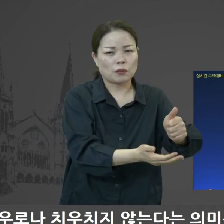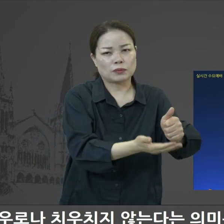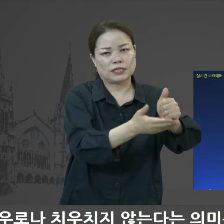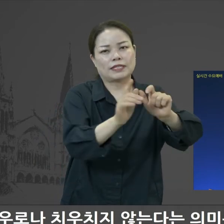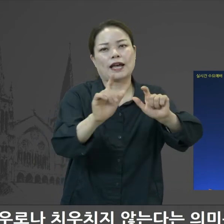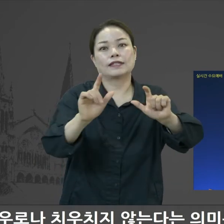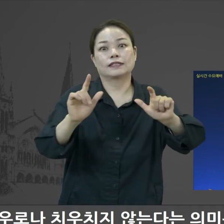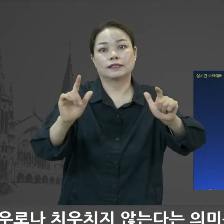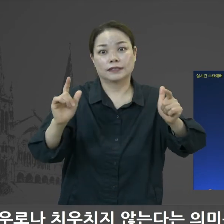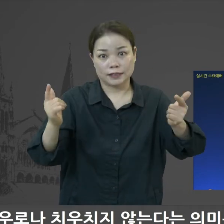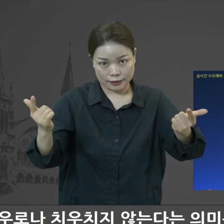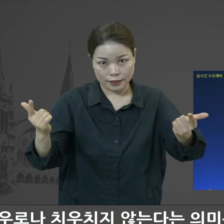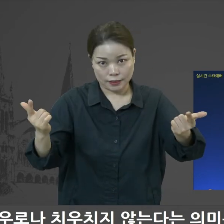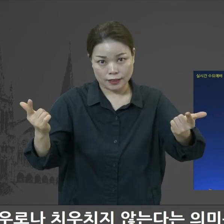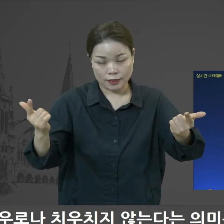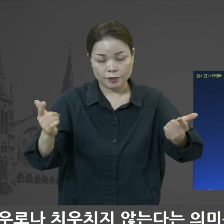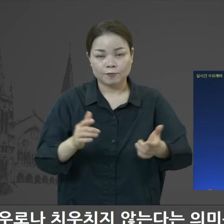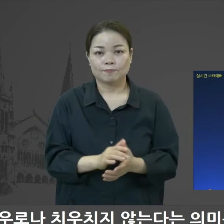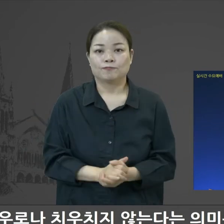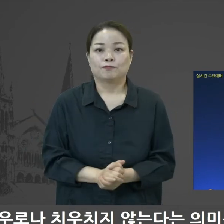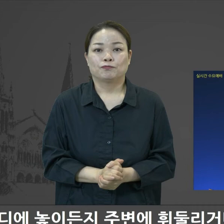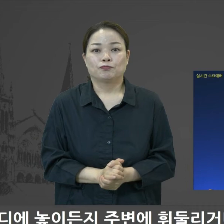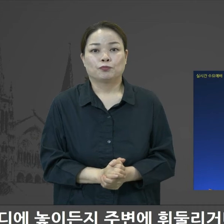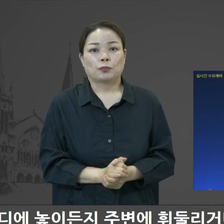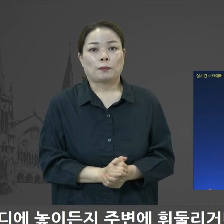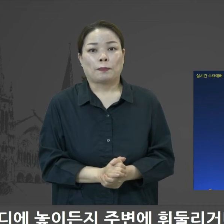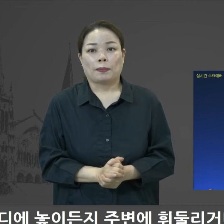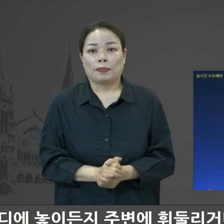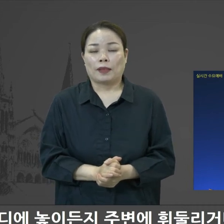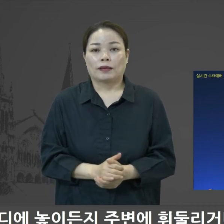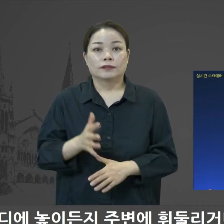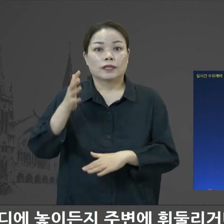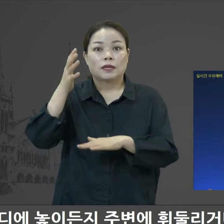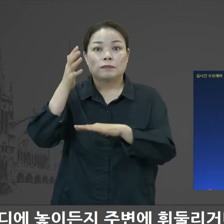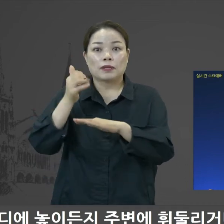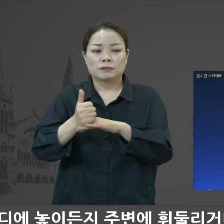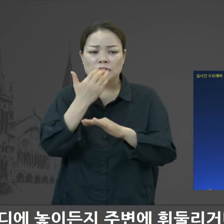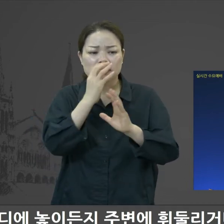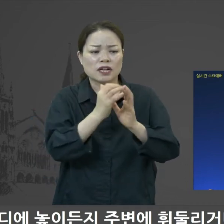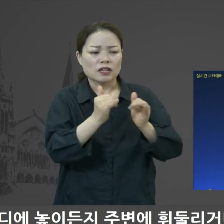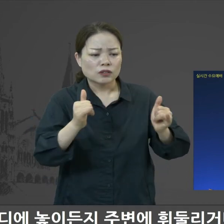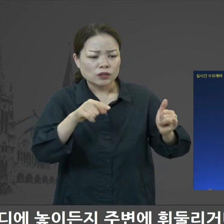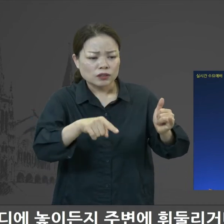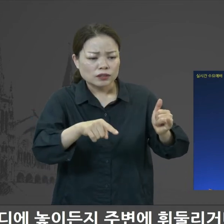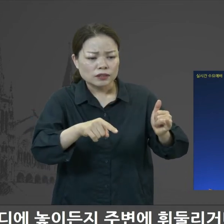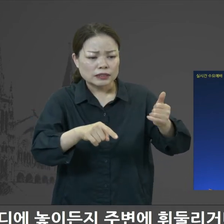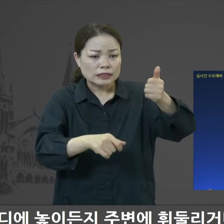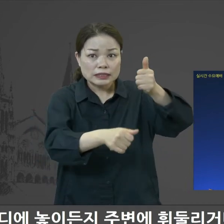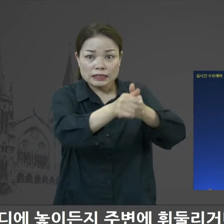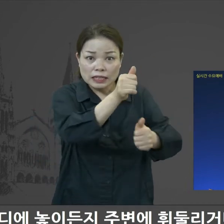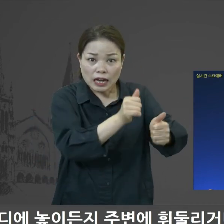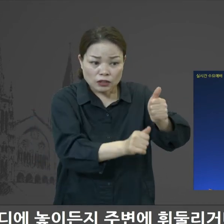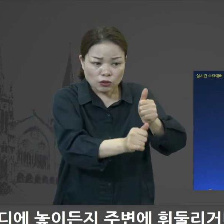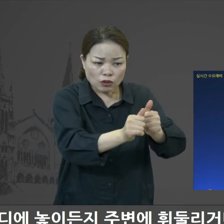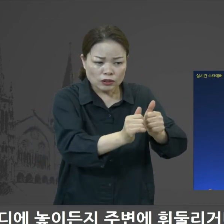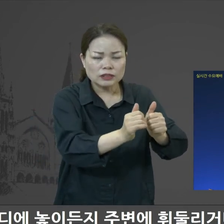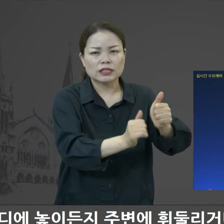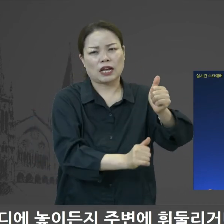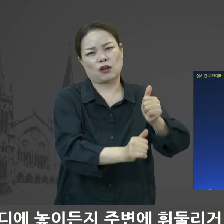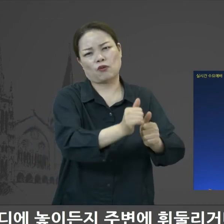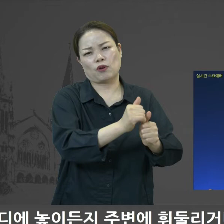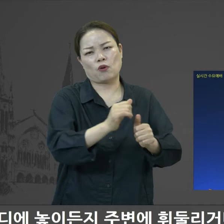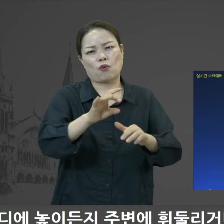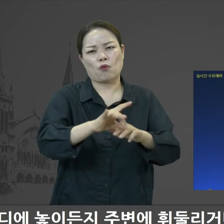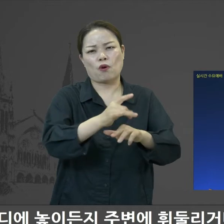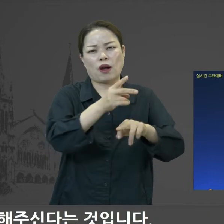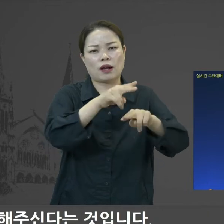결과로 말씀해주고 있습니다. 그리고 제일 마지막, 이스라엘 중에서와 그와 그의 자손이